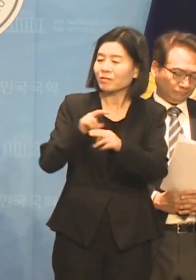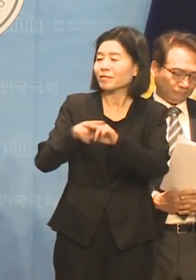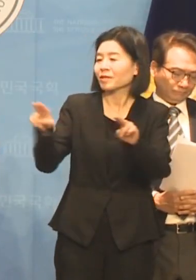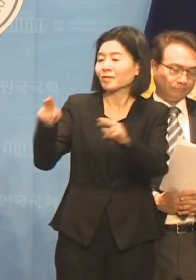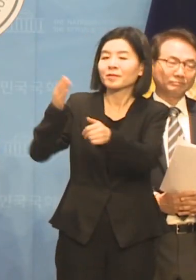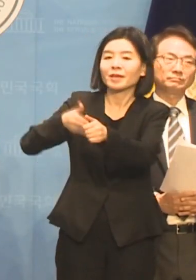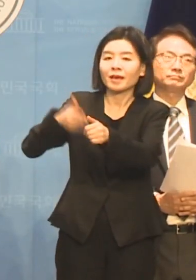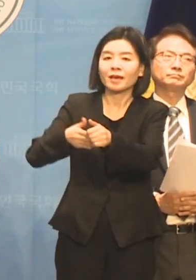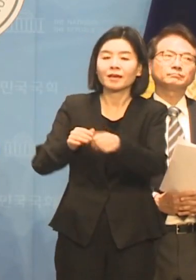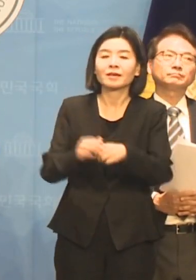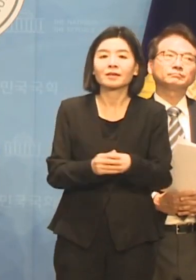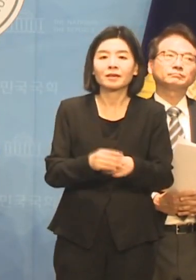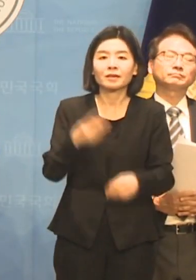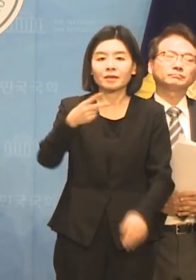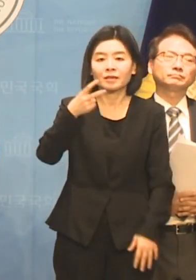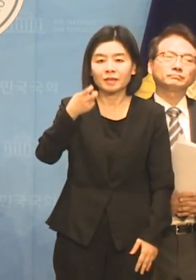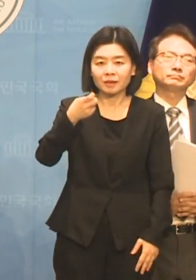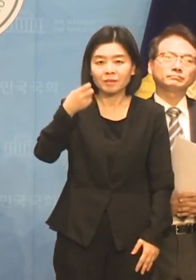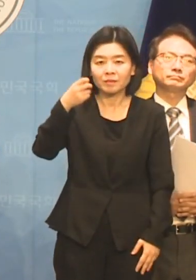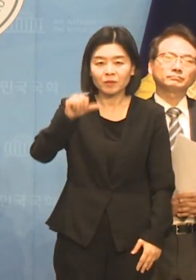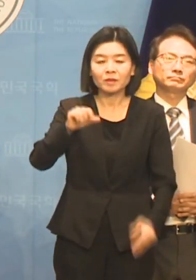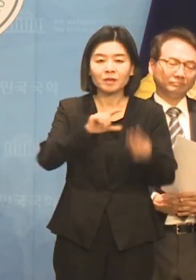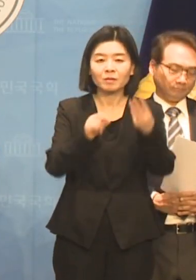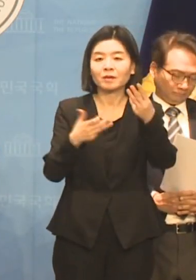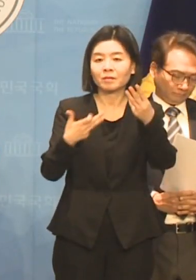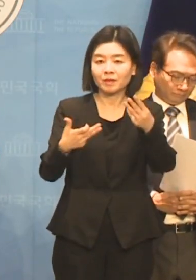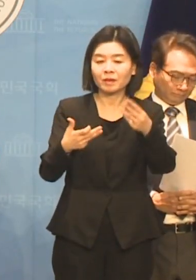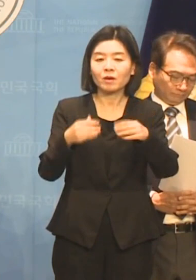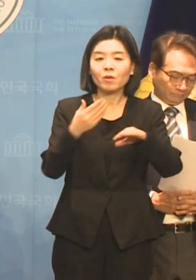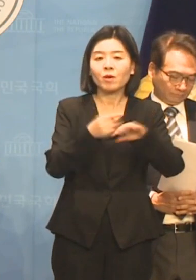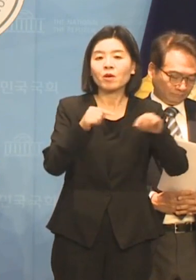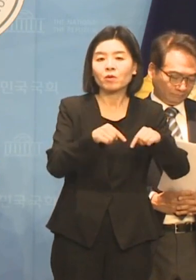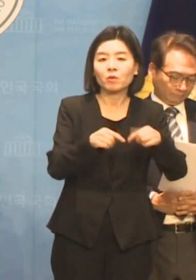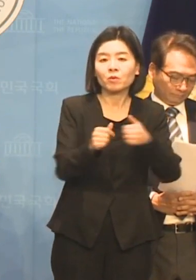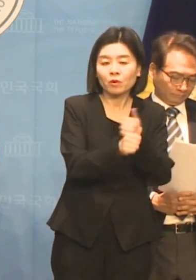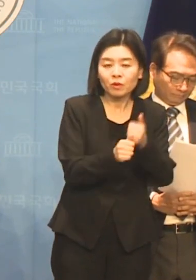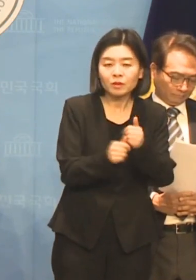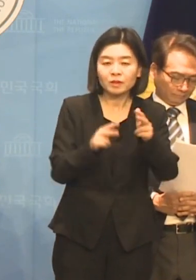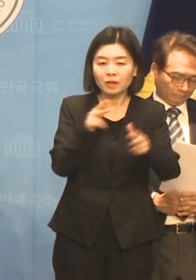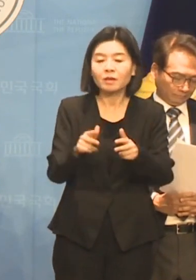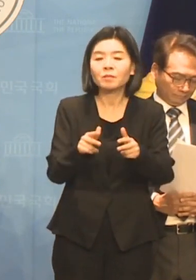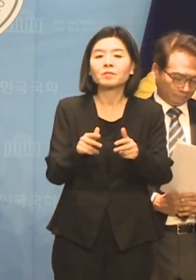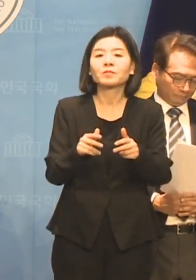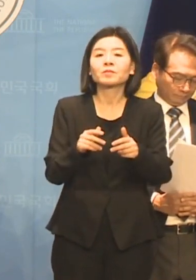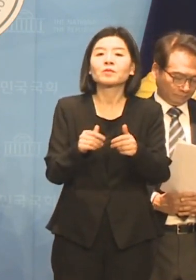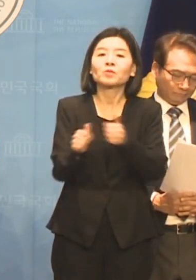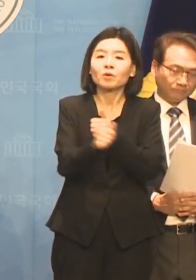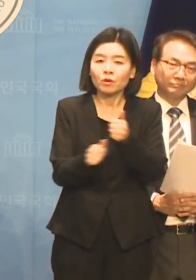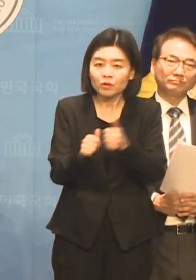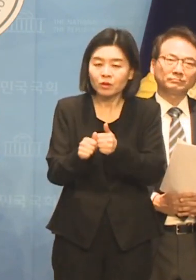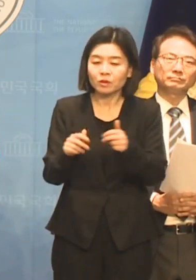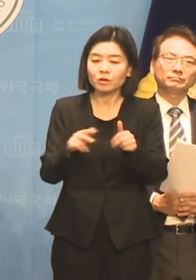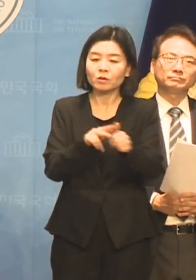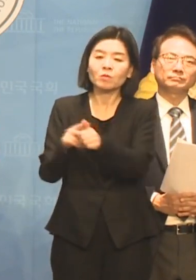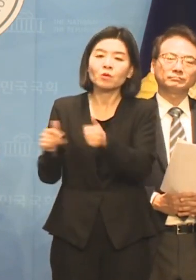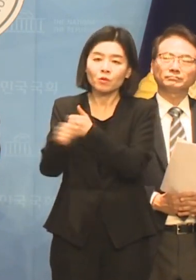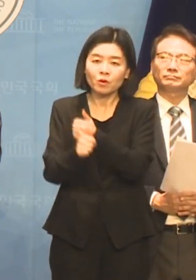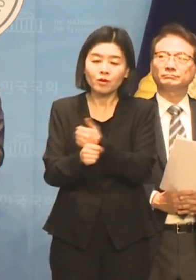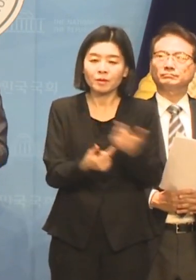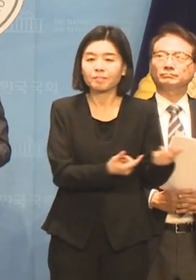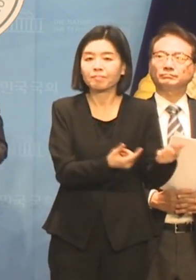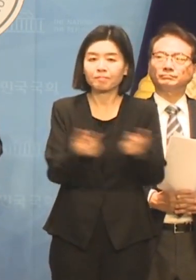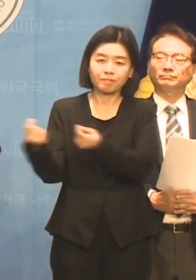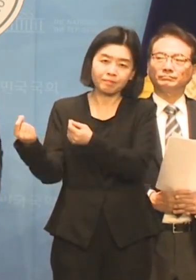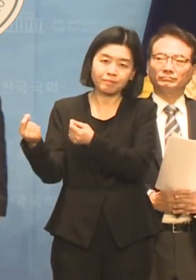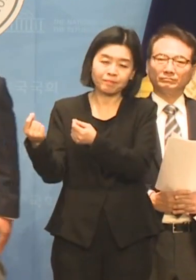18일 더불어민주당 외교통일위원회, 산업통상자원 중소벤처기업위원회, 정보위원회 일동.